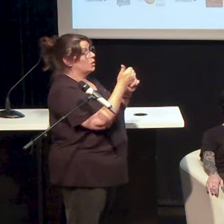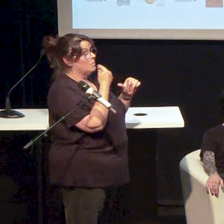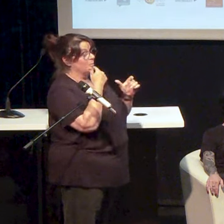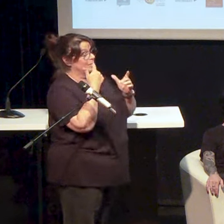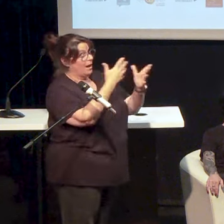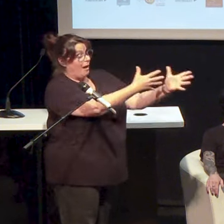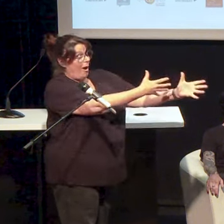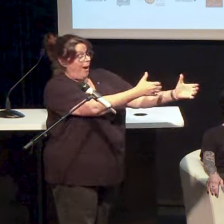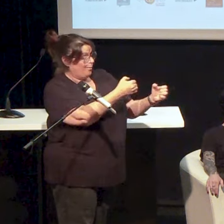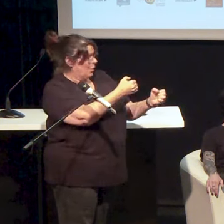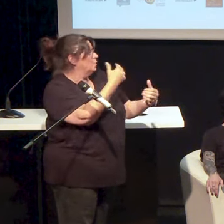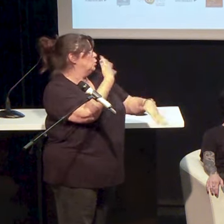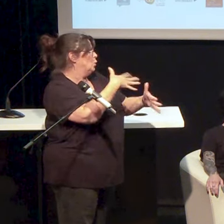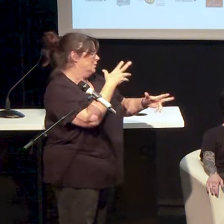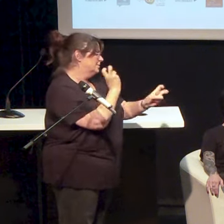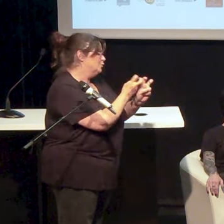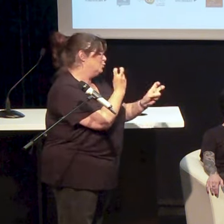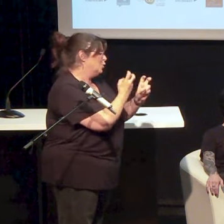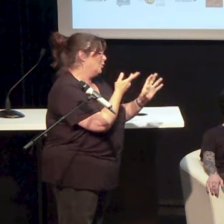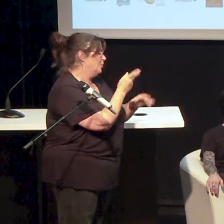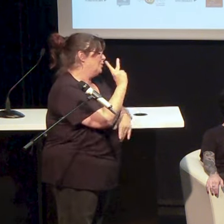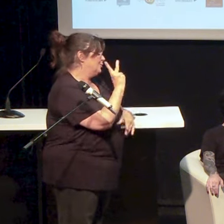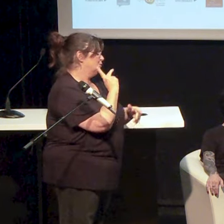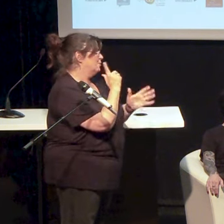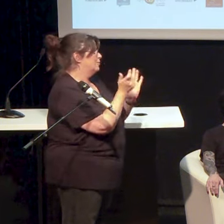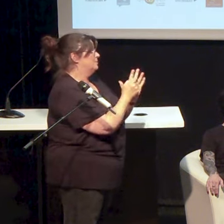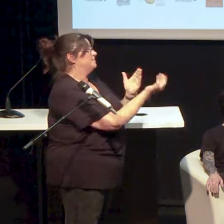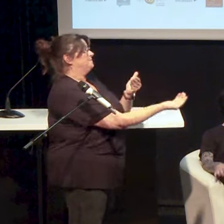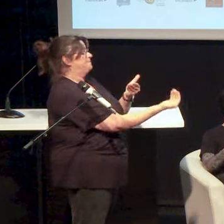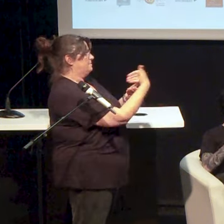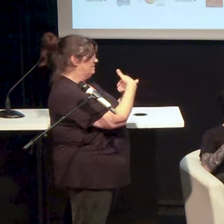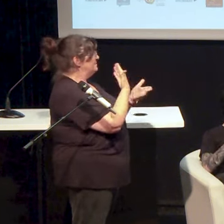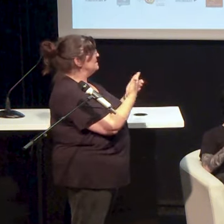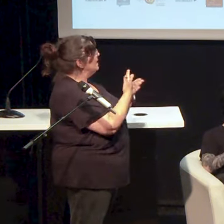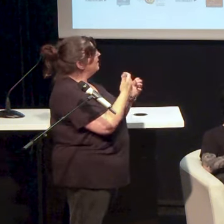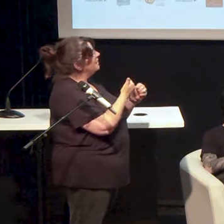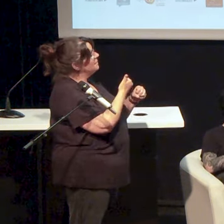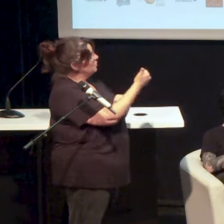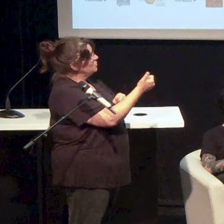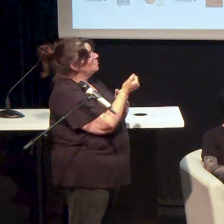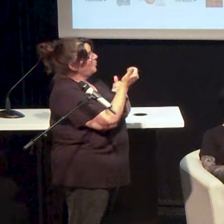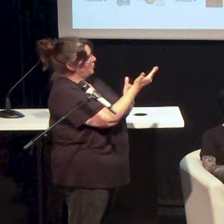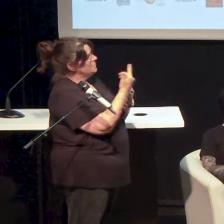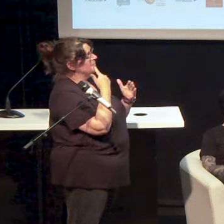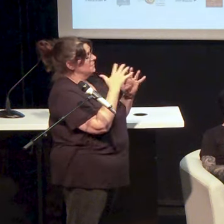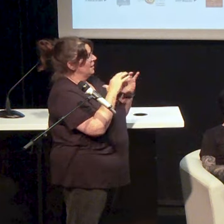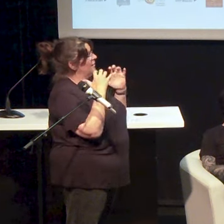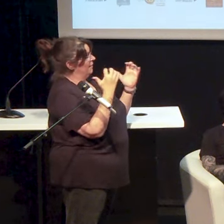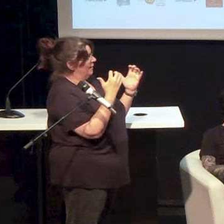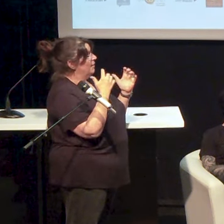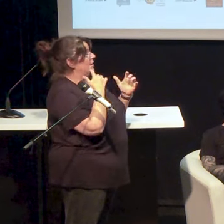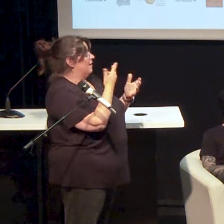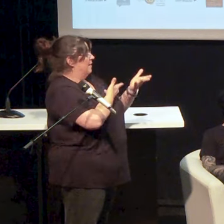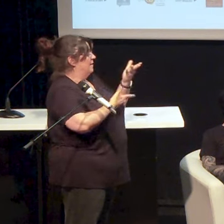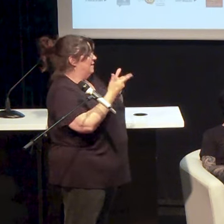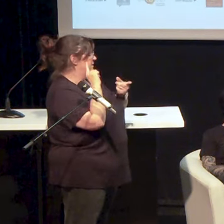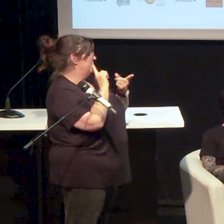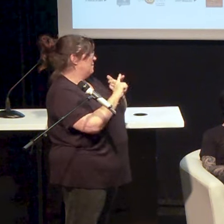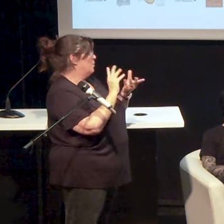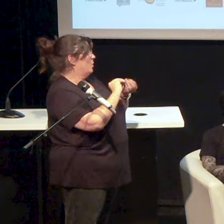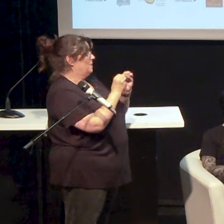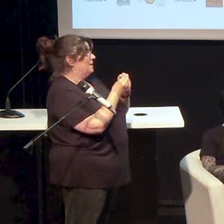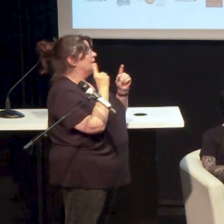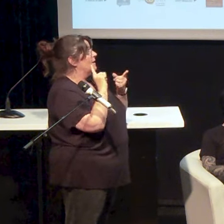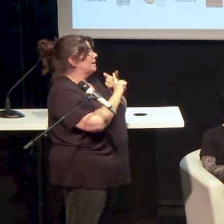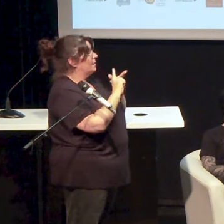effectivement, on pourra refaire peut-être l'année prochaine une type de table ronde sur la problématique de l'insertion des personnes en situation de